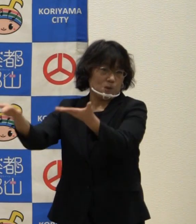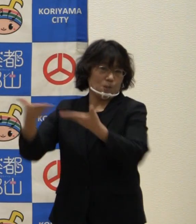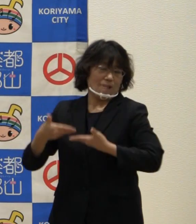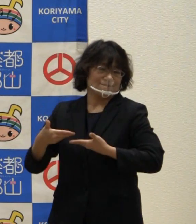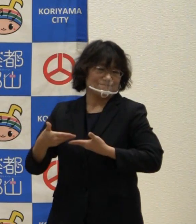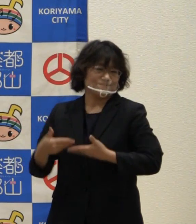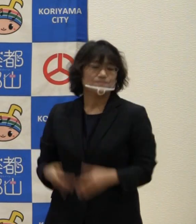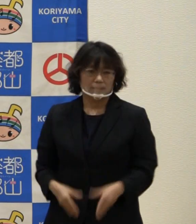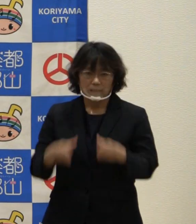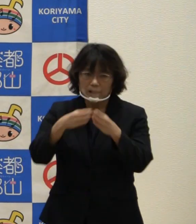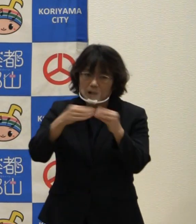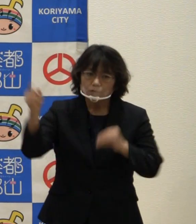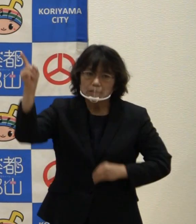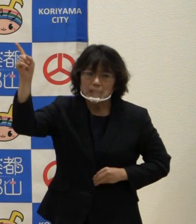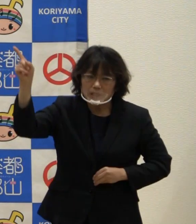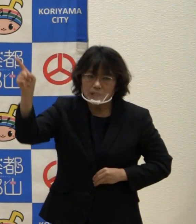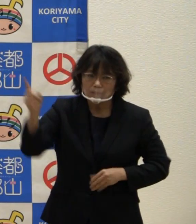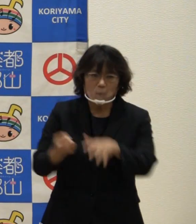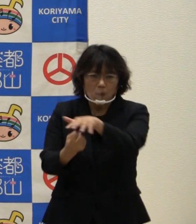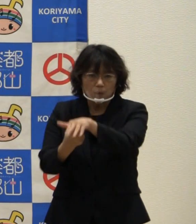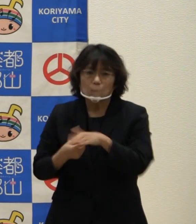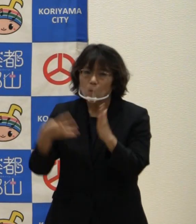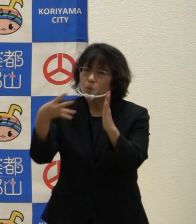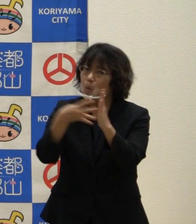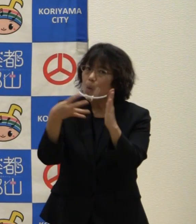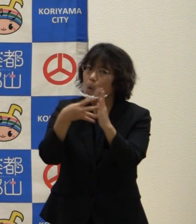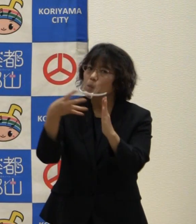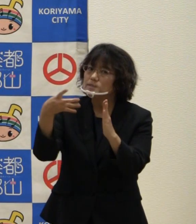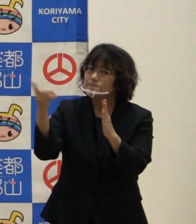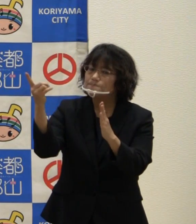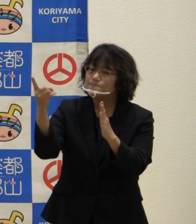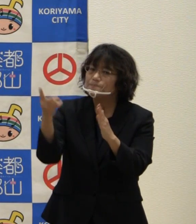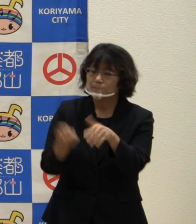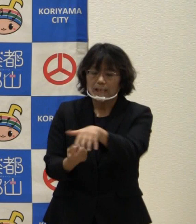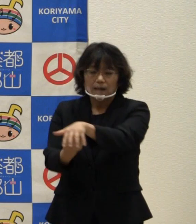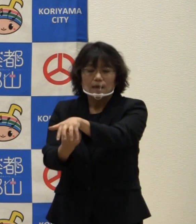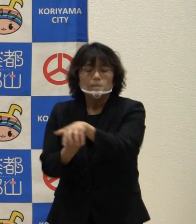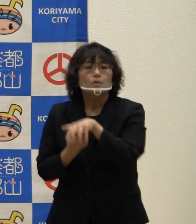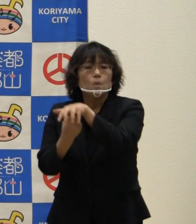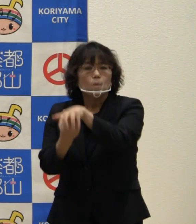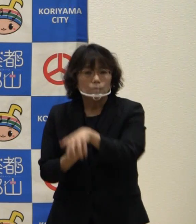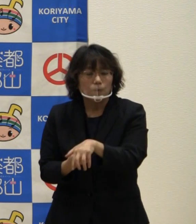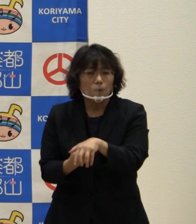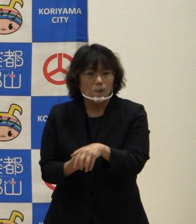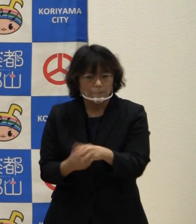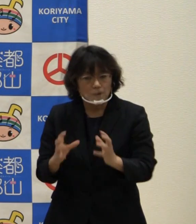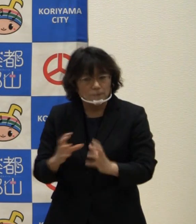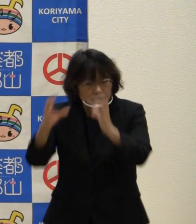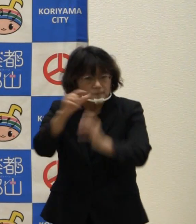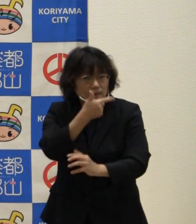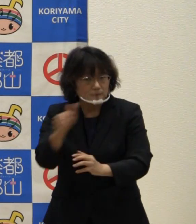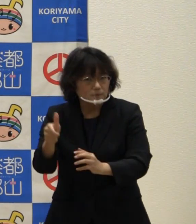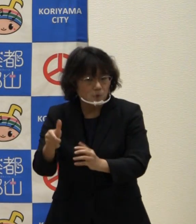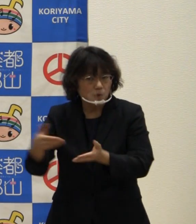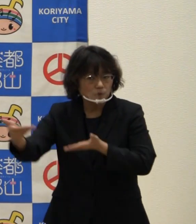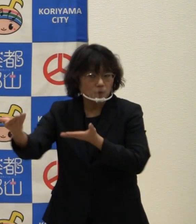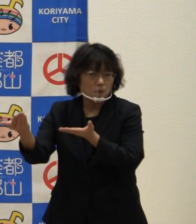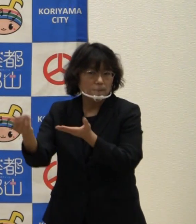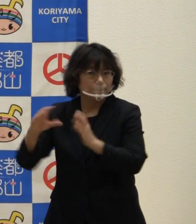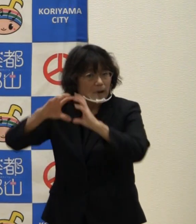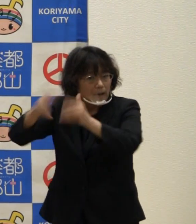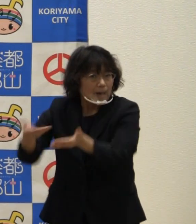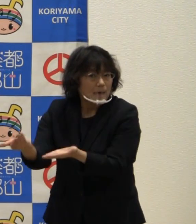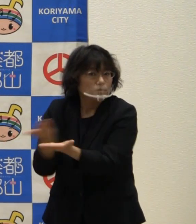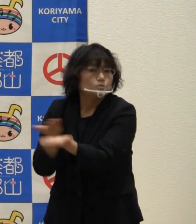国の方でも非常に農業法人に、農作物の輸出につきましても、あるいは農業経営の持